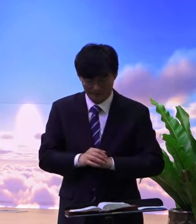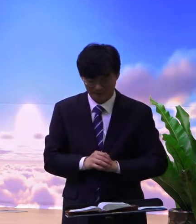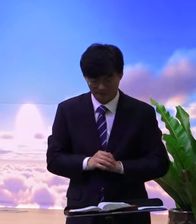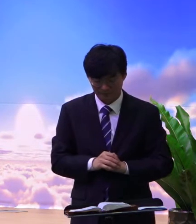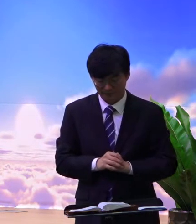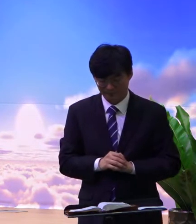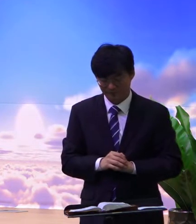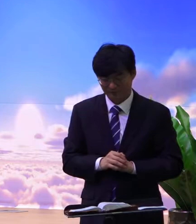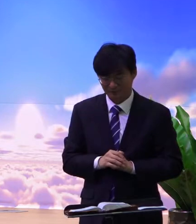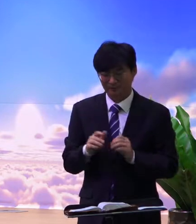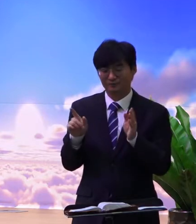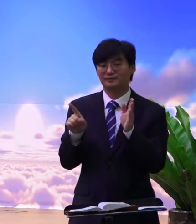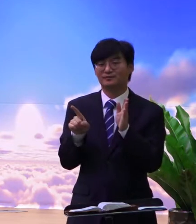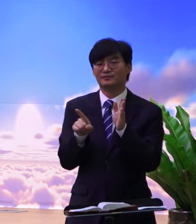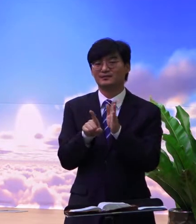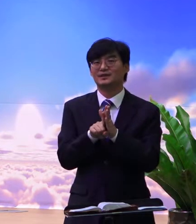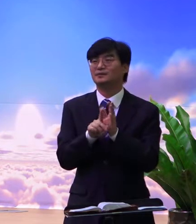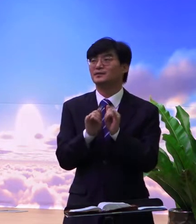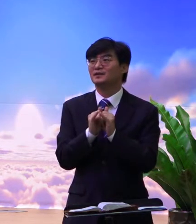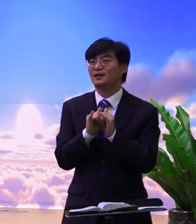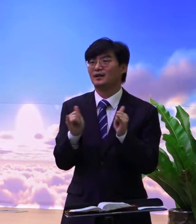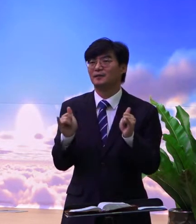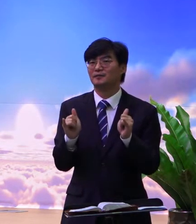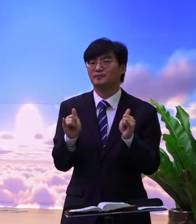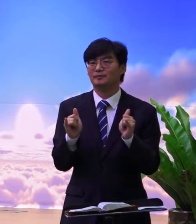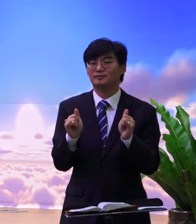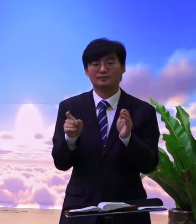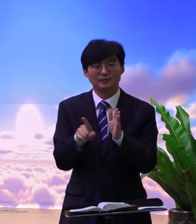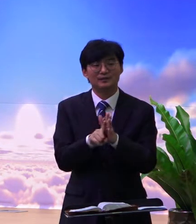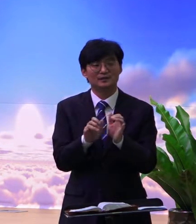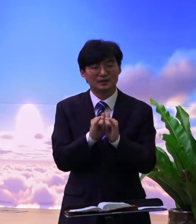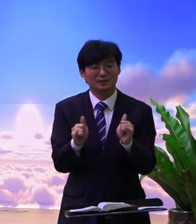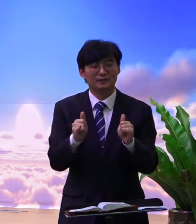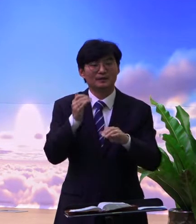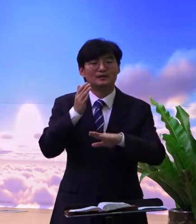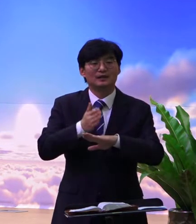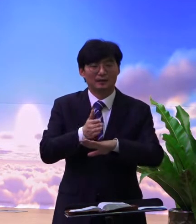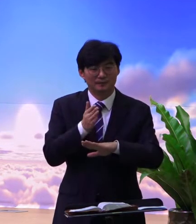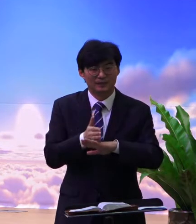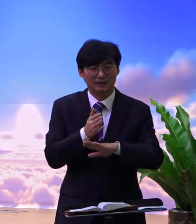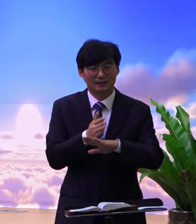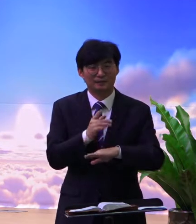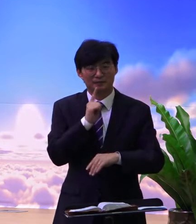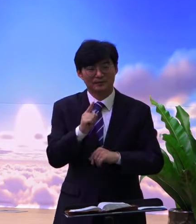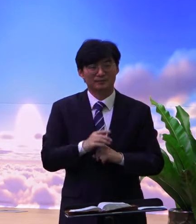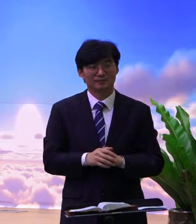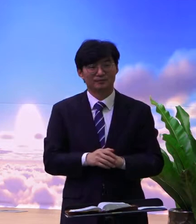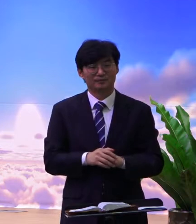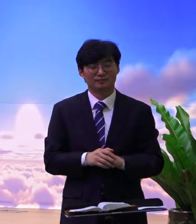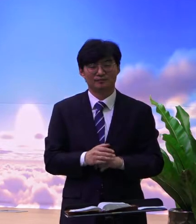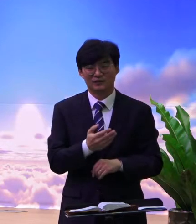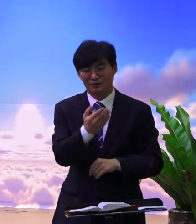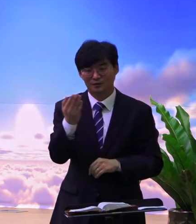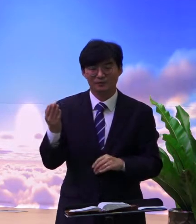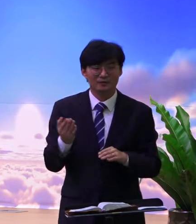여러분, 믿음의 사람의 또 다른 중요한 특징은 감사인데요. 여러분 주로 어떤 때